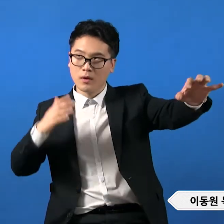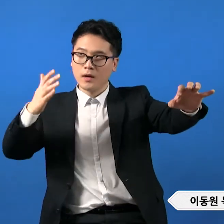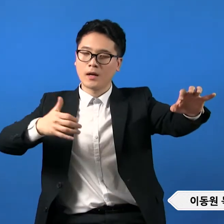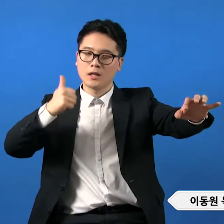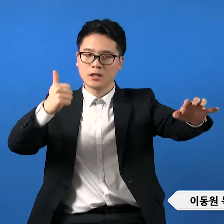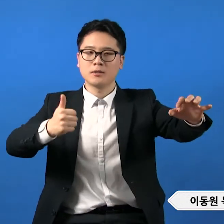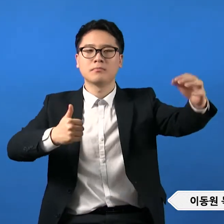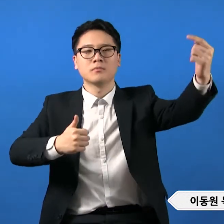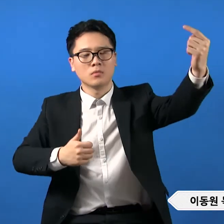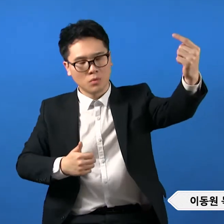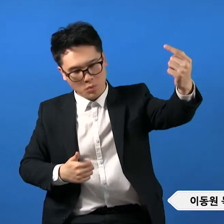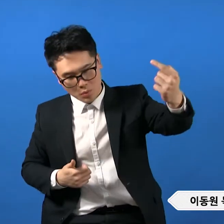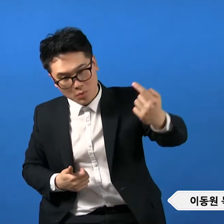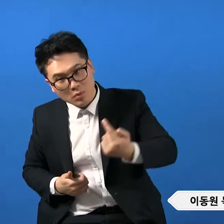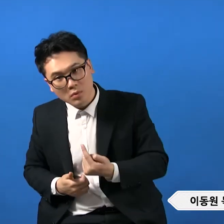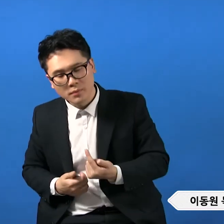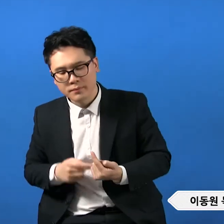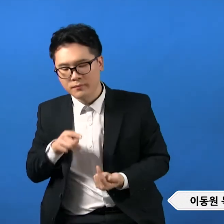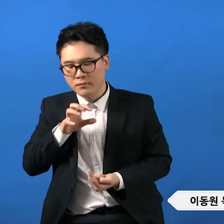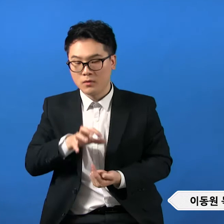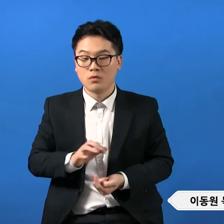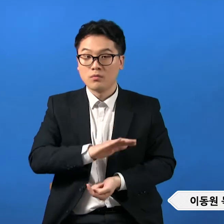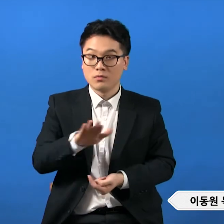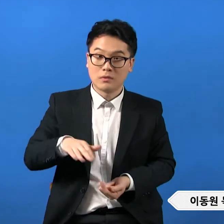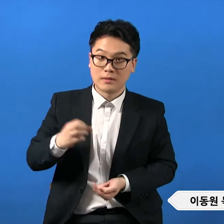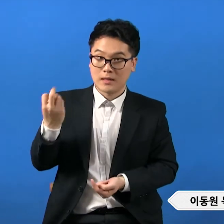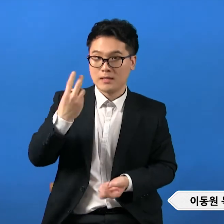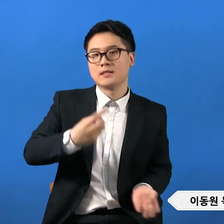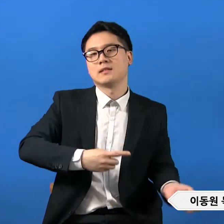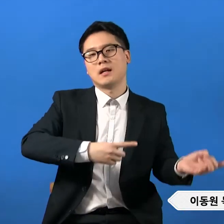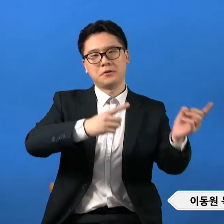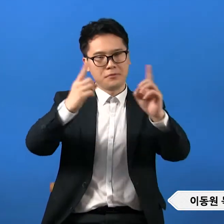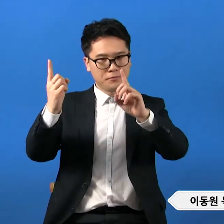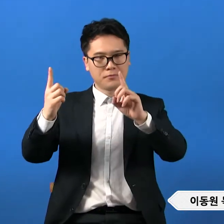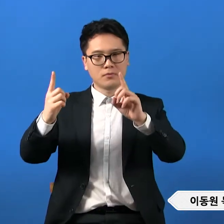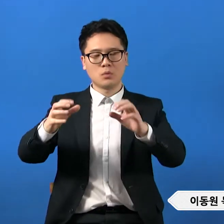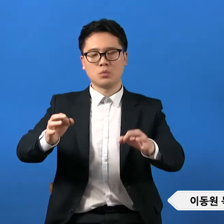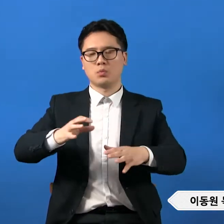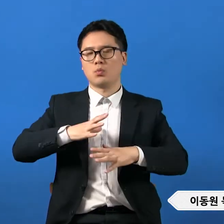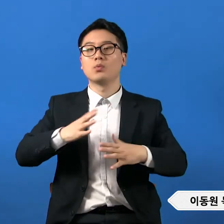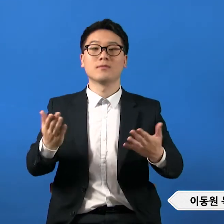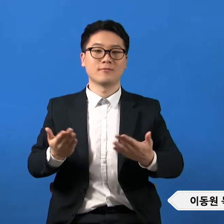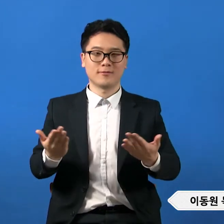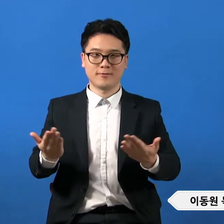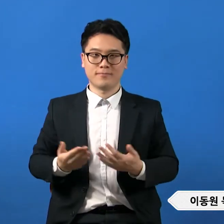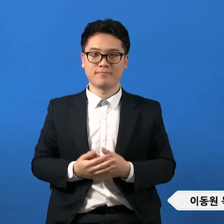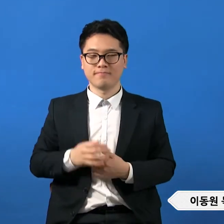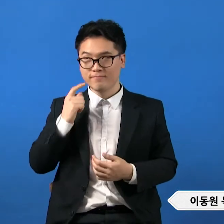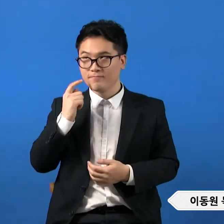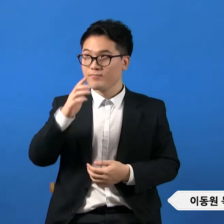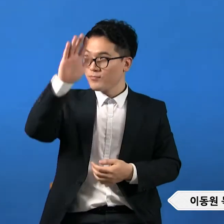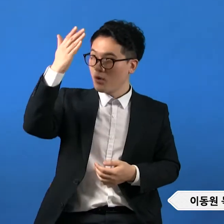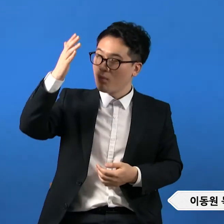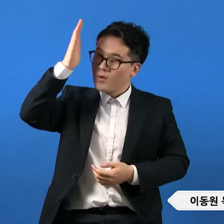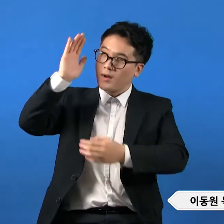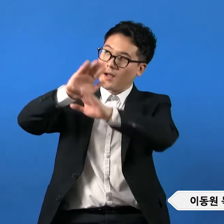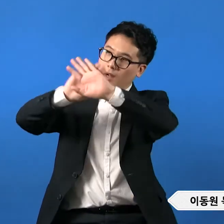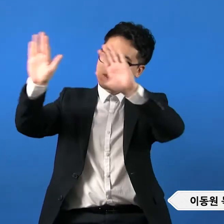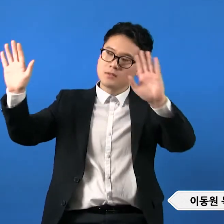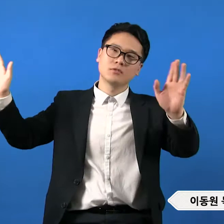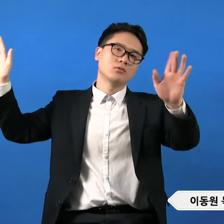임재가 다가와서 여기 있는 우리를 다시 살려내는 놀라운 사건. 영광이 하늘을